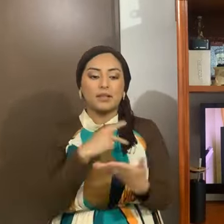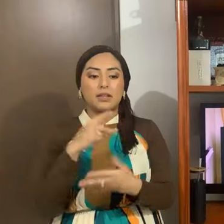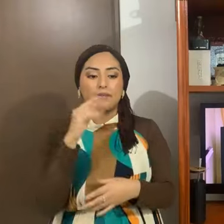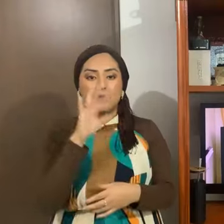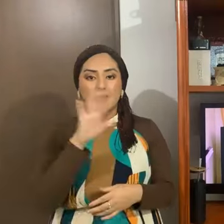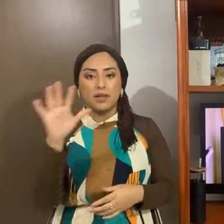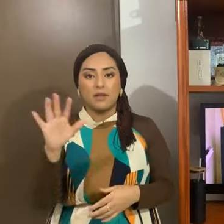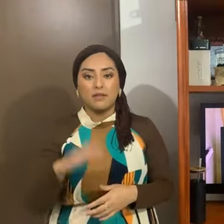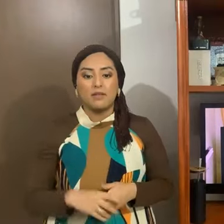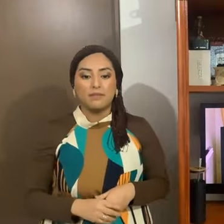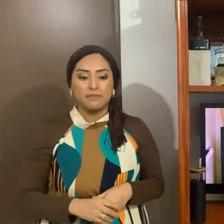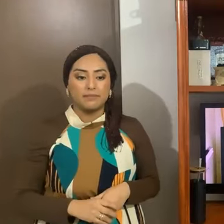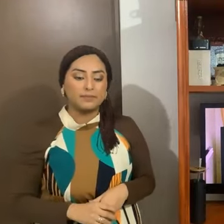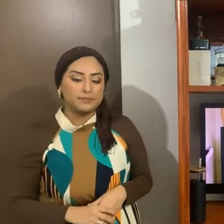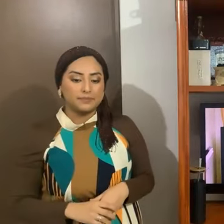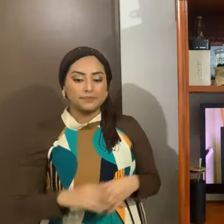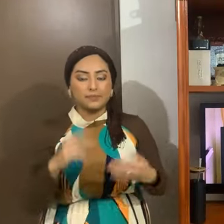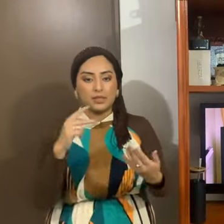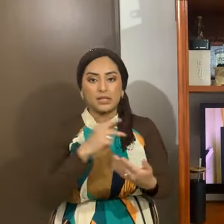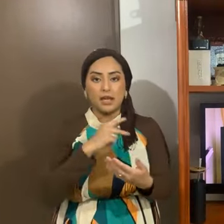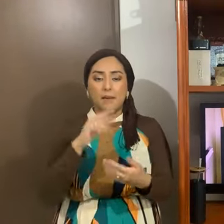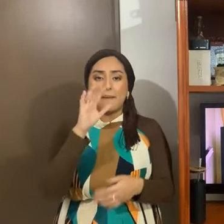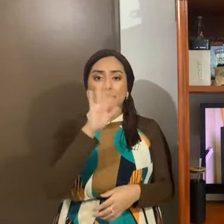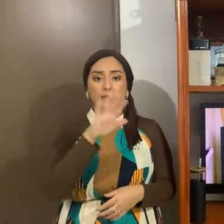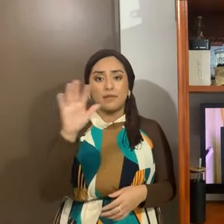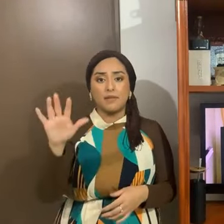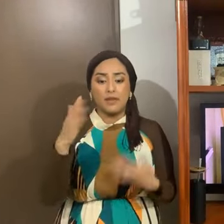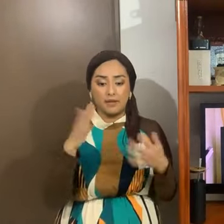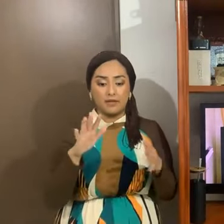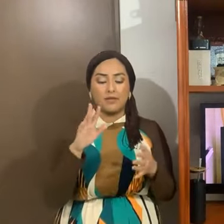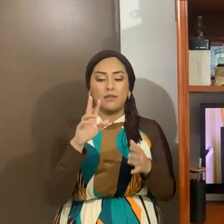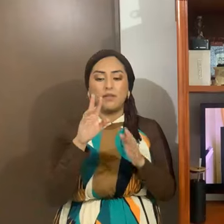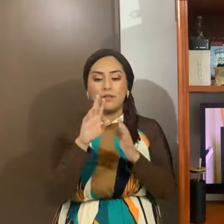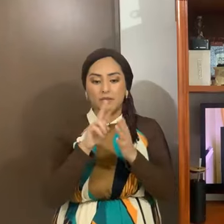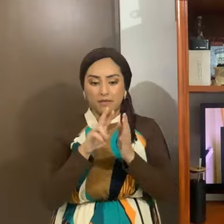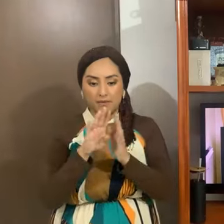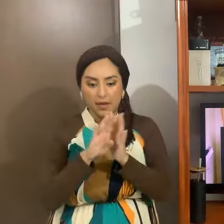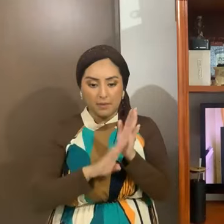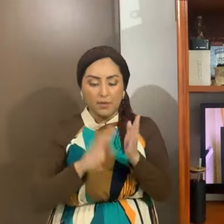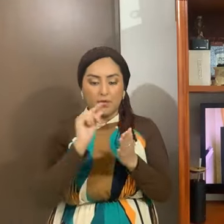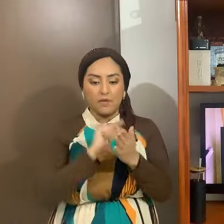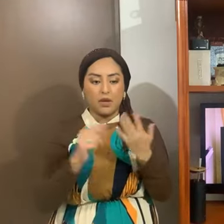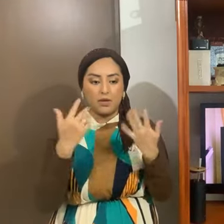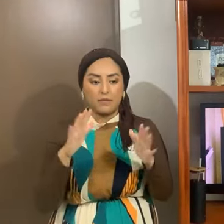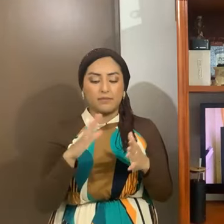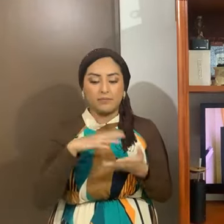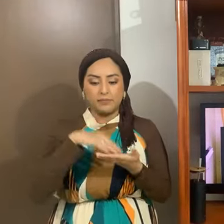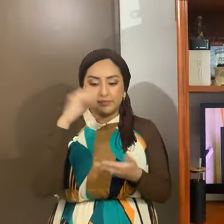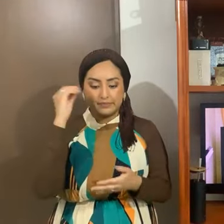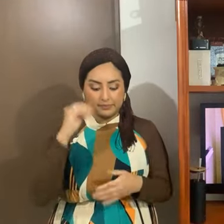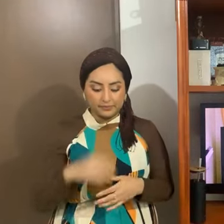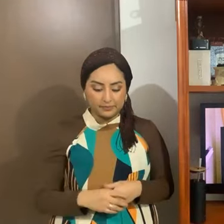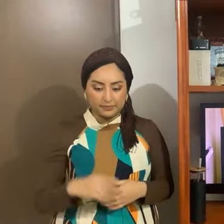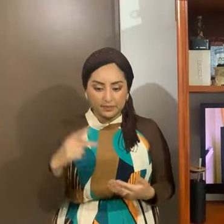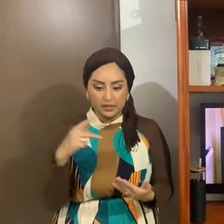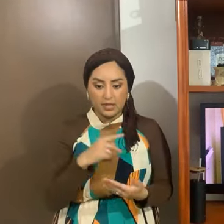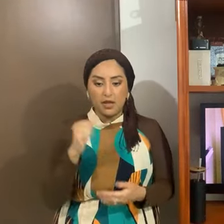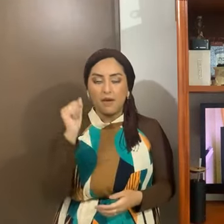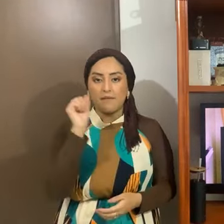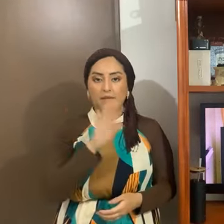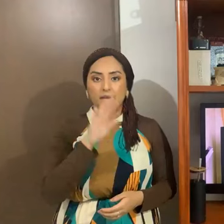55. Esta cita ya la hemos visto, pero vamos a repasarla. Salmo